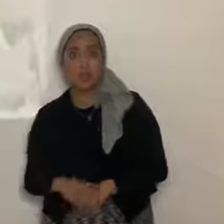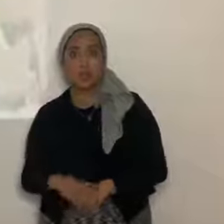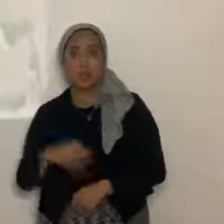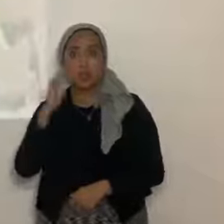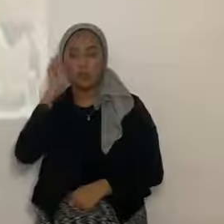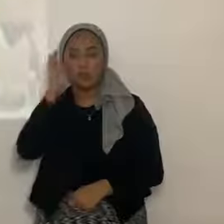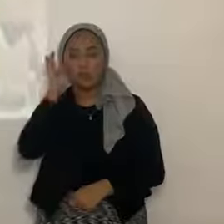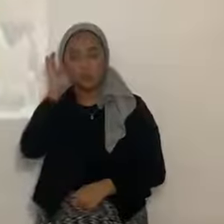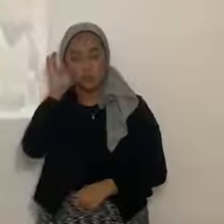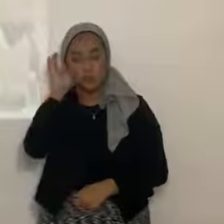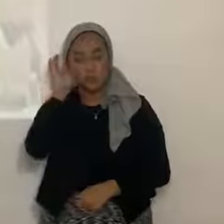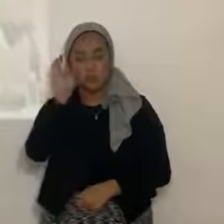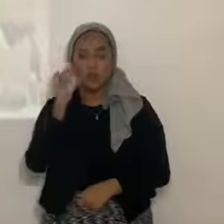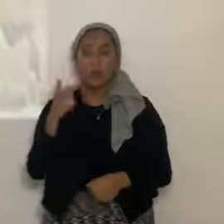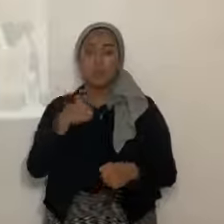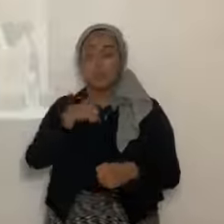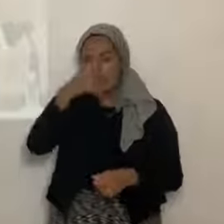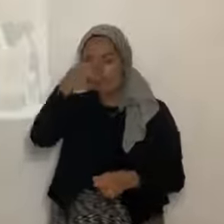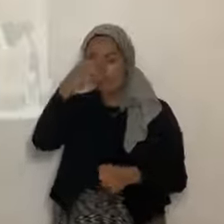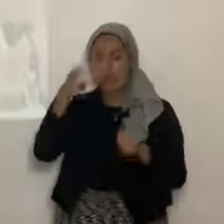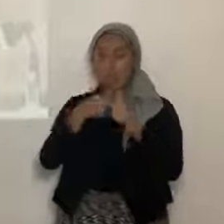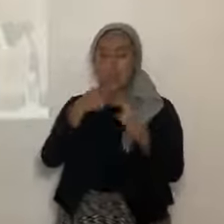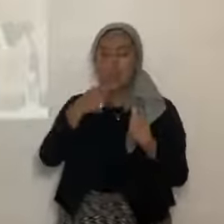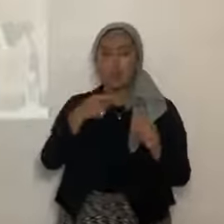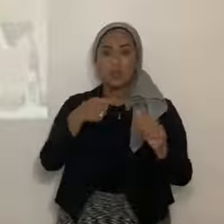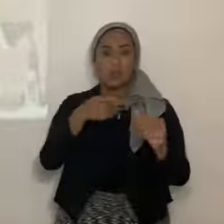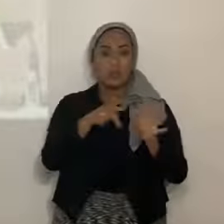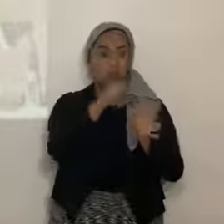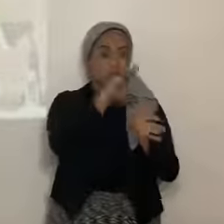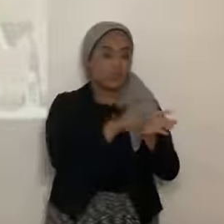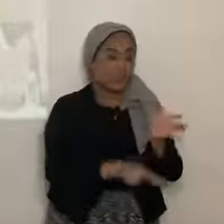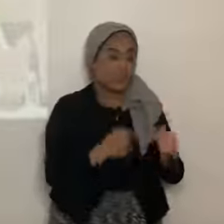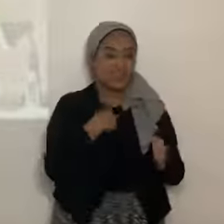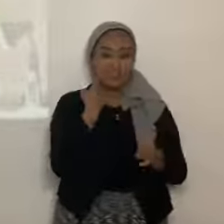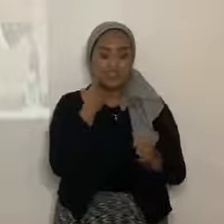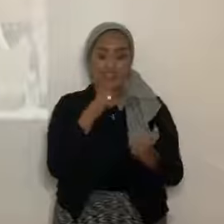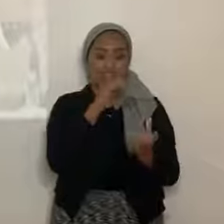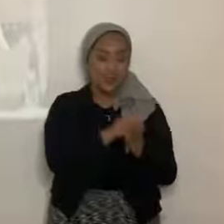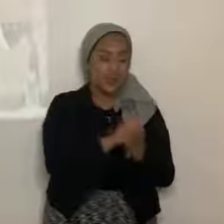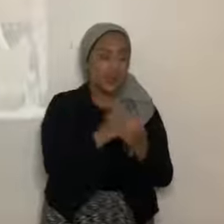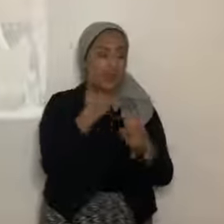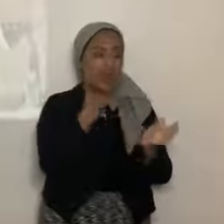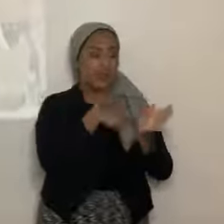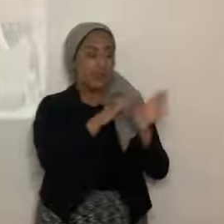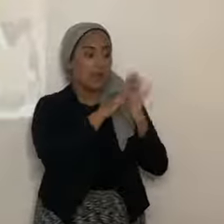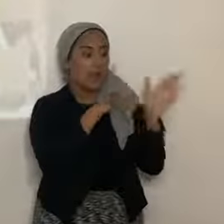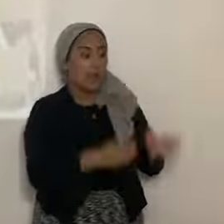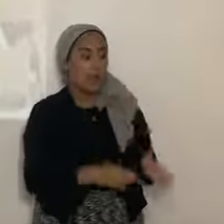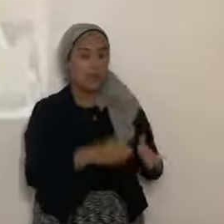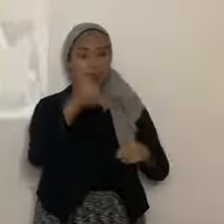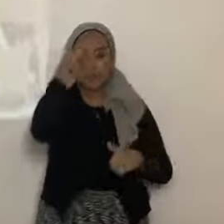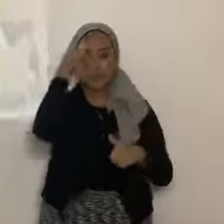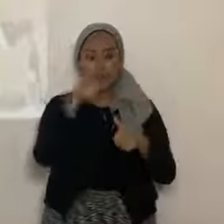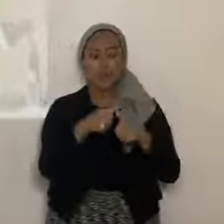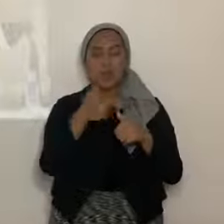Deja que entierre a mi padre. Me acabo de casar. Acabo de comprar un terreno. ¿Se acuerdan? Eso ya está